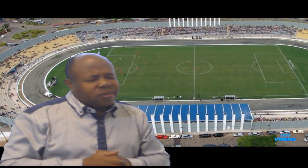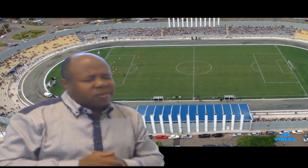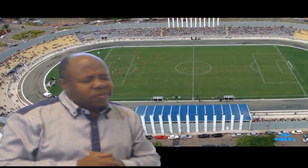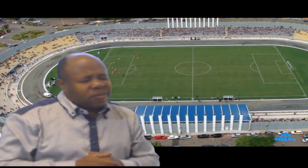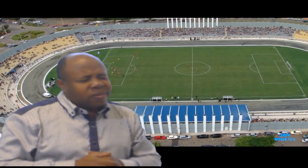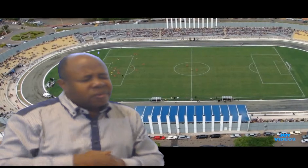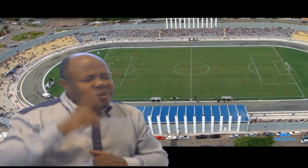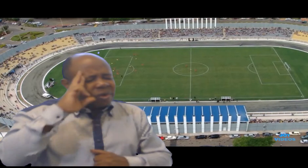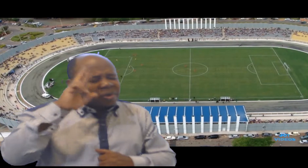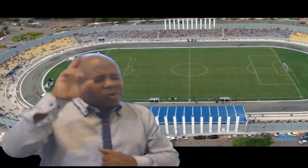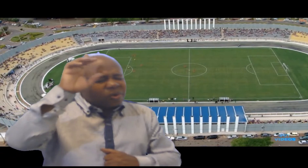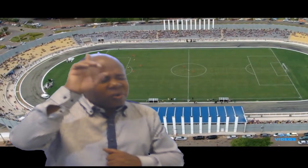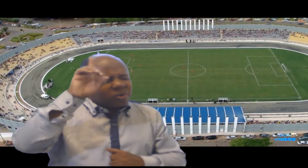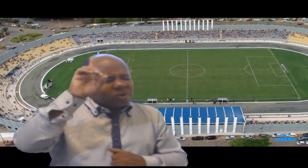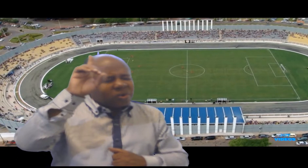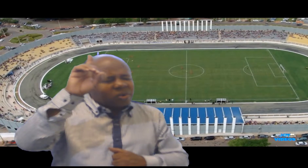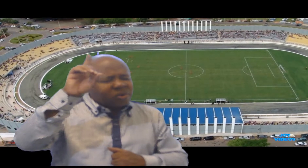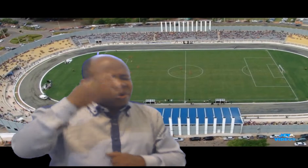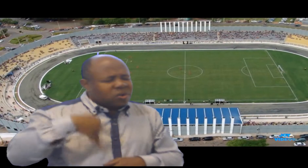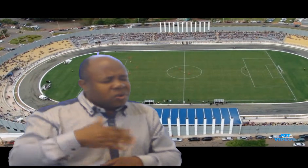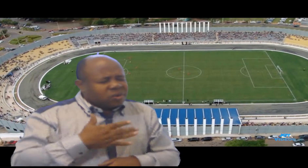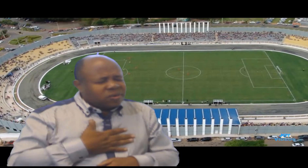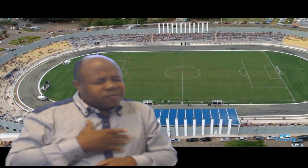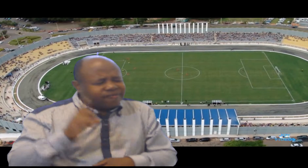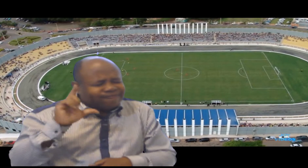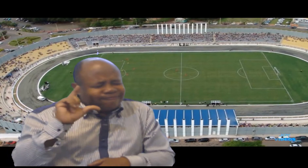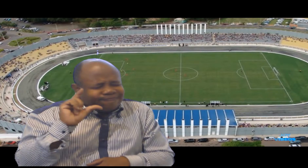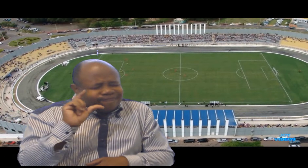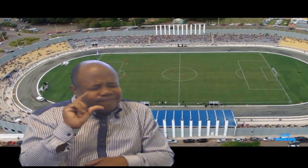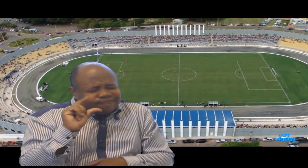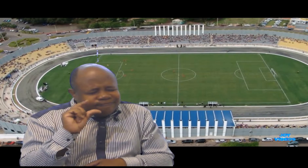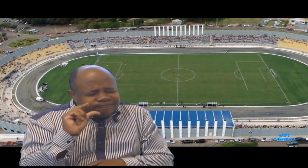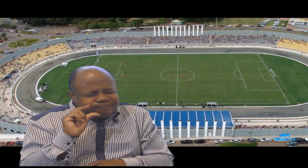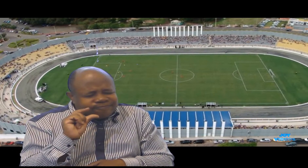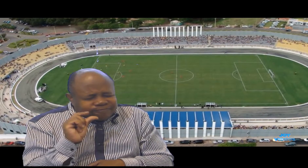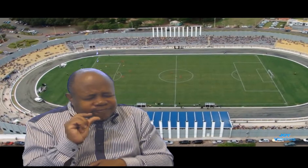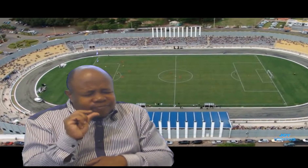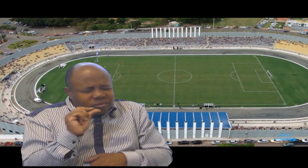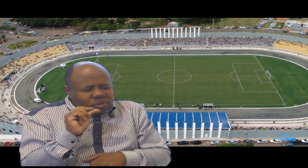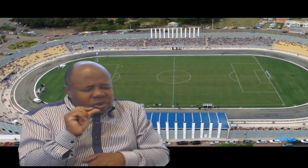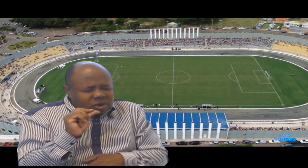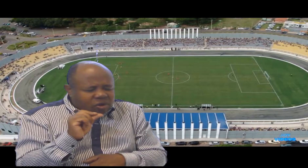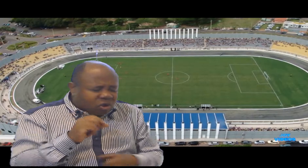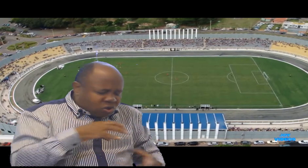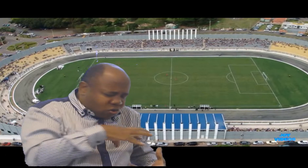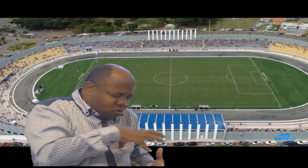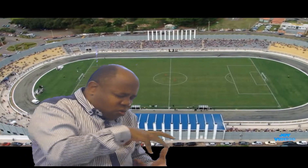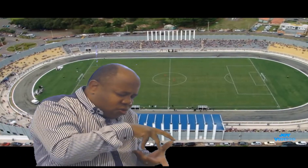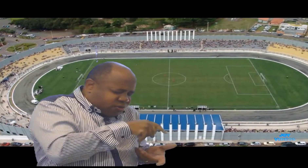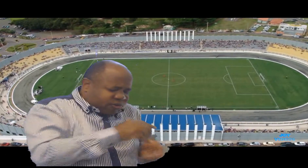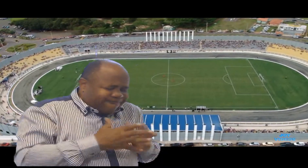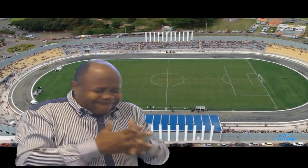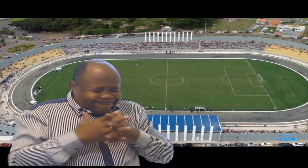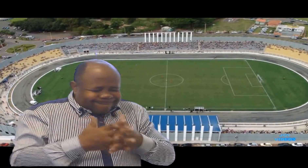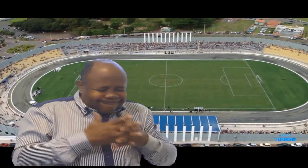Senhor Deus, somos pequenos demais. E este mundo é tão complexo, Senhor Deus, o ser humano é tão